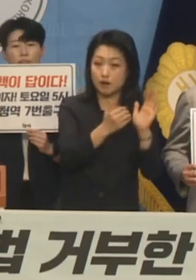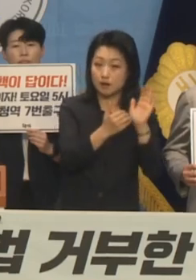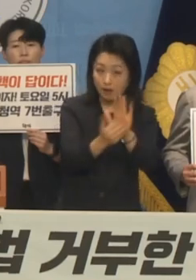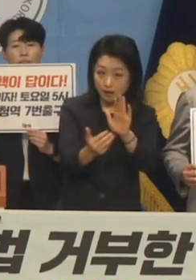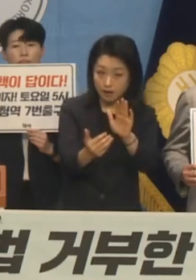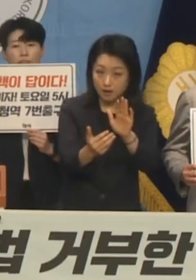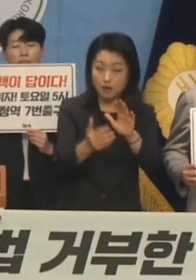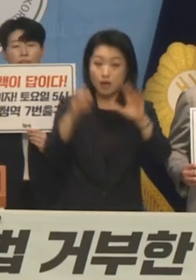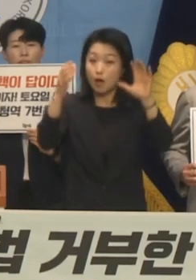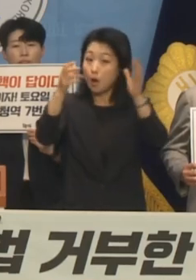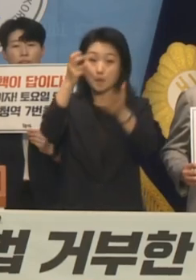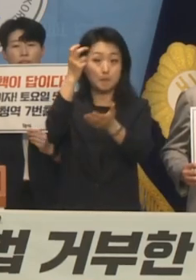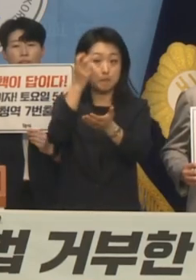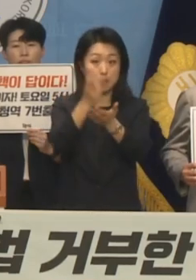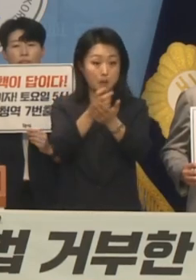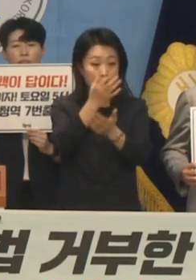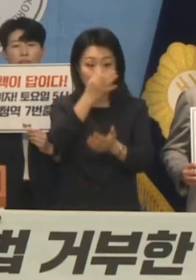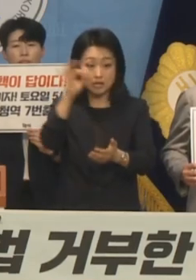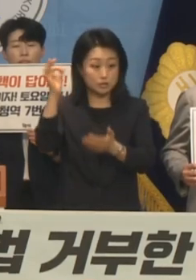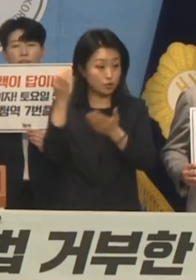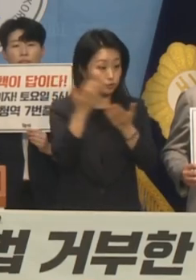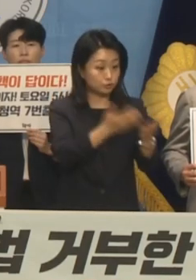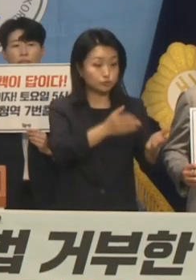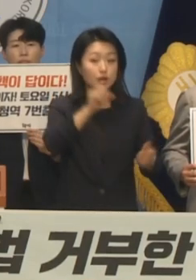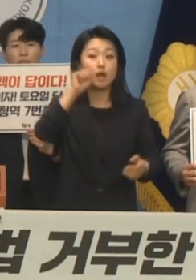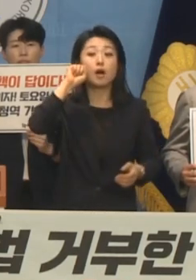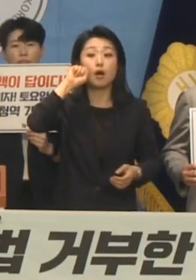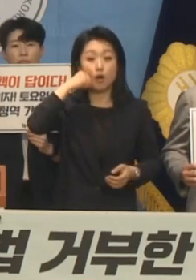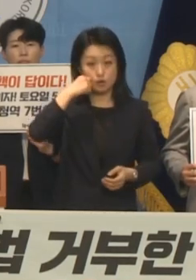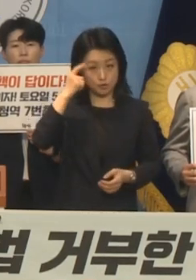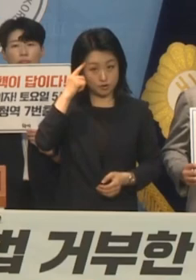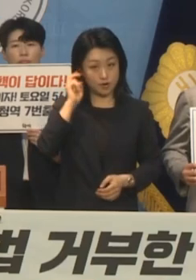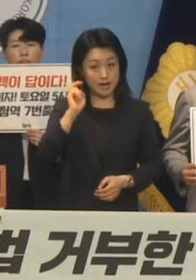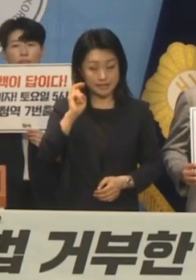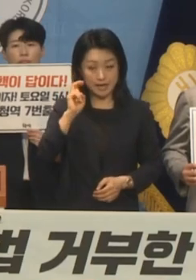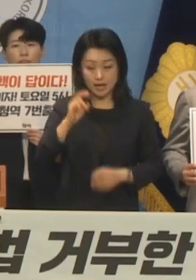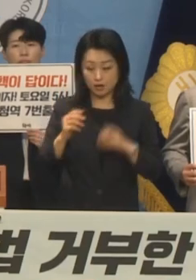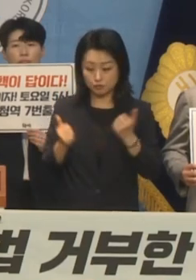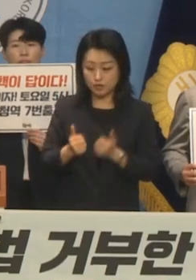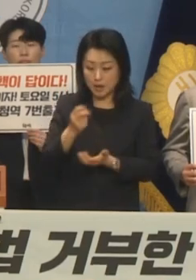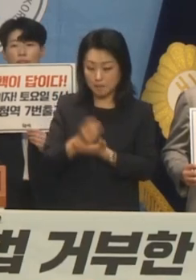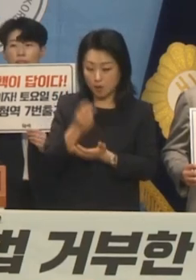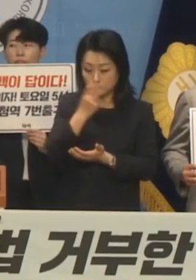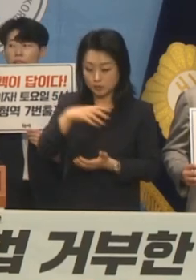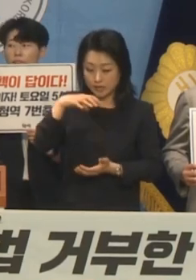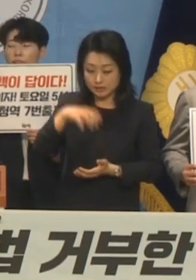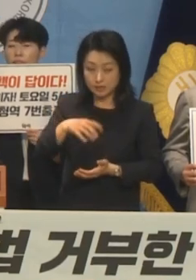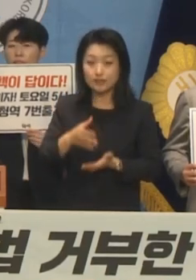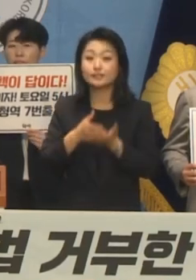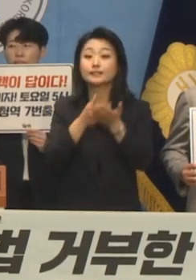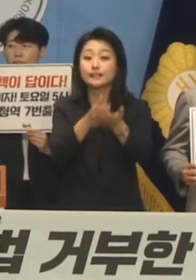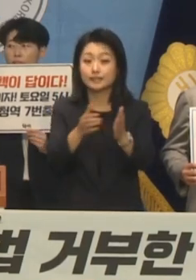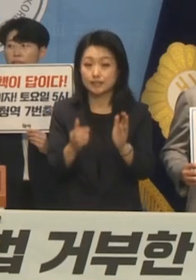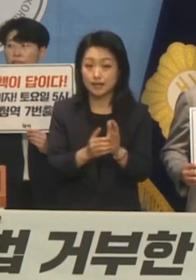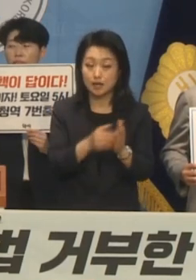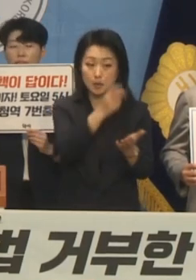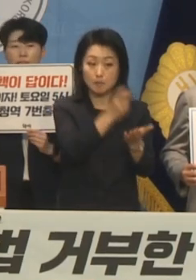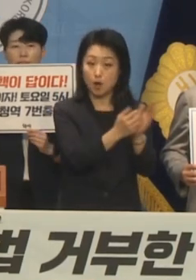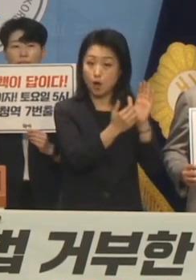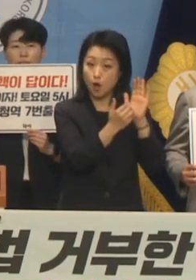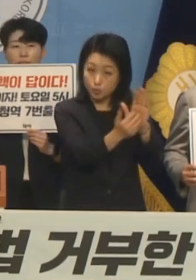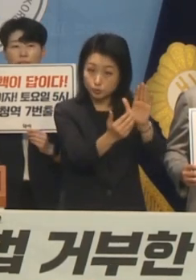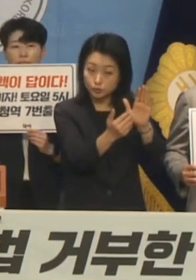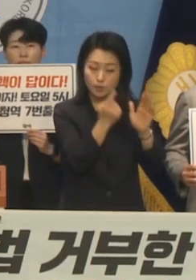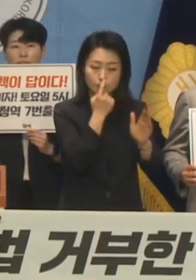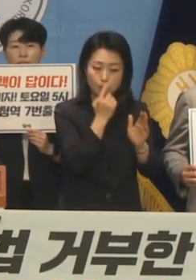헌법상 용인되기 어려울 것이라는 의견을 내놓은 바 있습니다. 거부권을